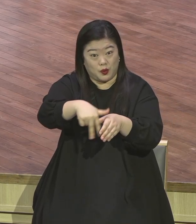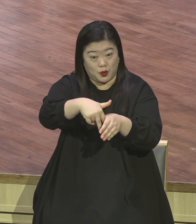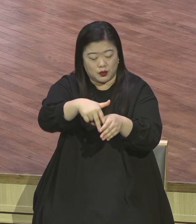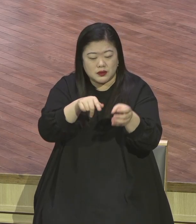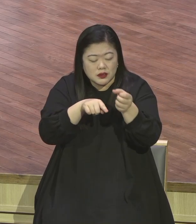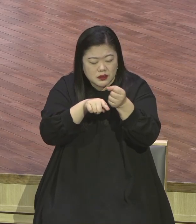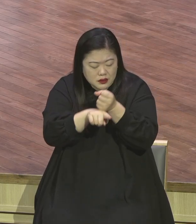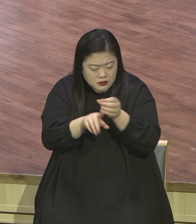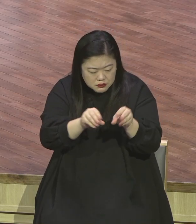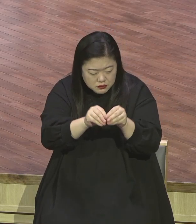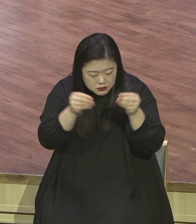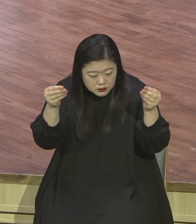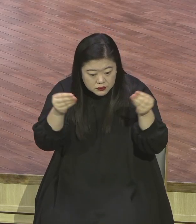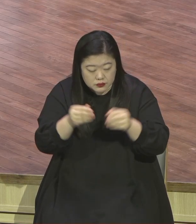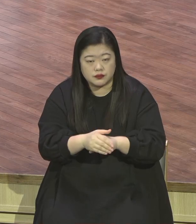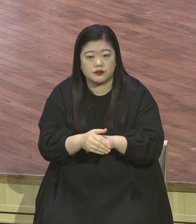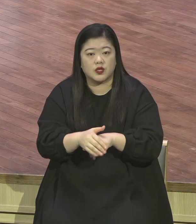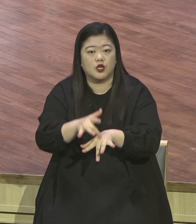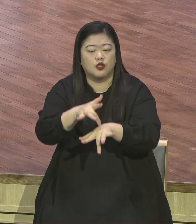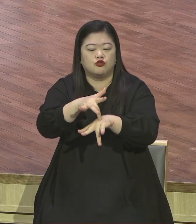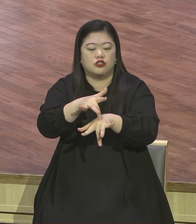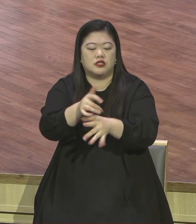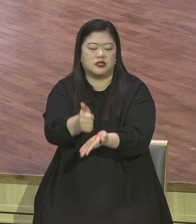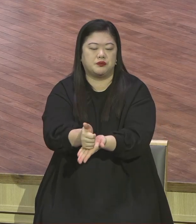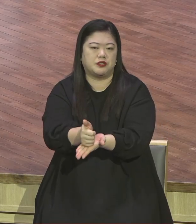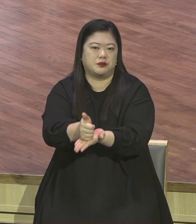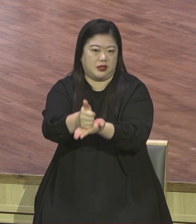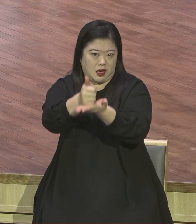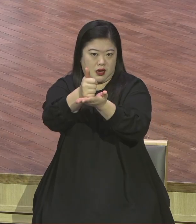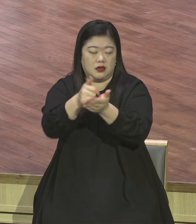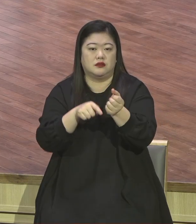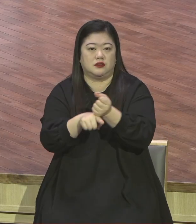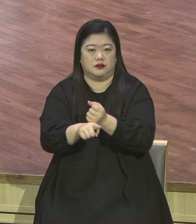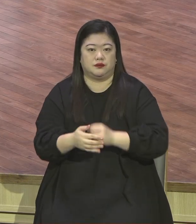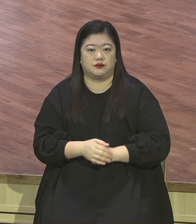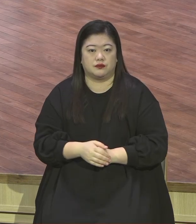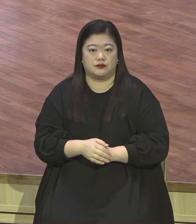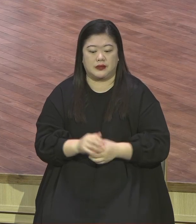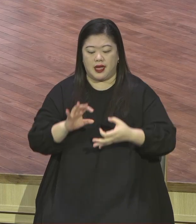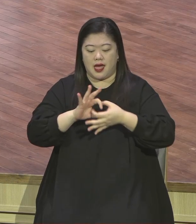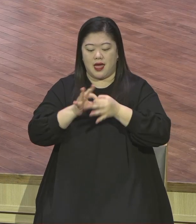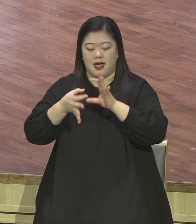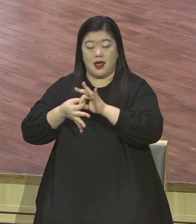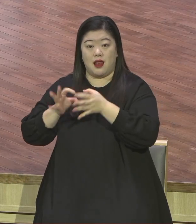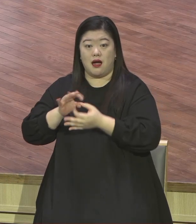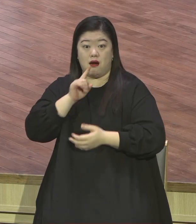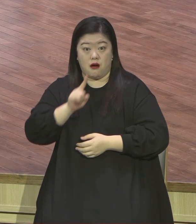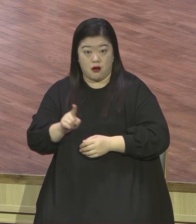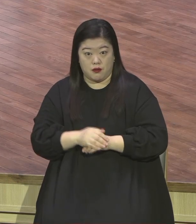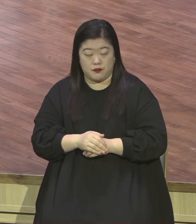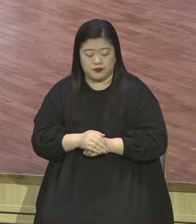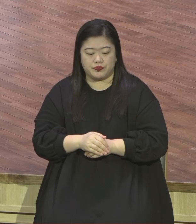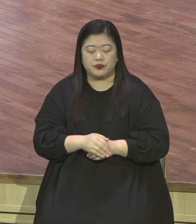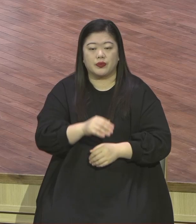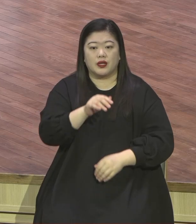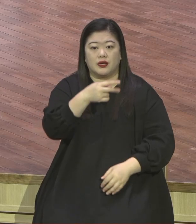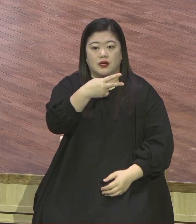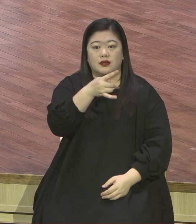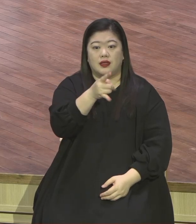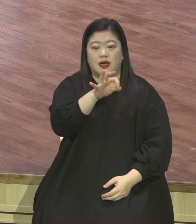의미예요. 헬라 말로 보면 헬라의 종교는 대시 다이모니아 그랬어요.